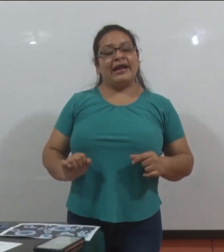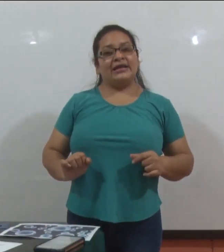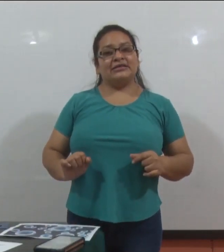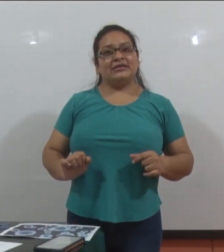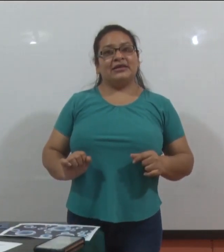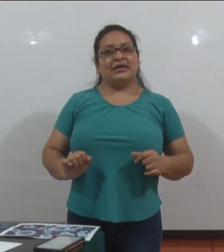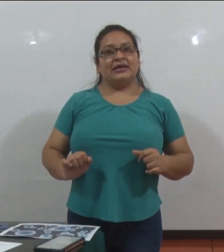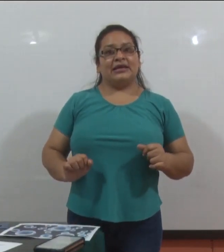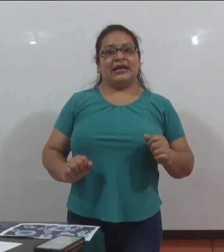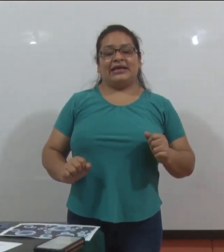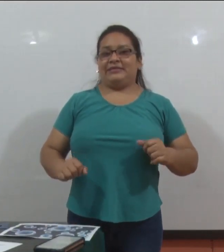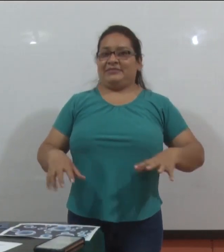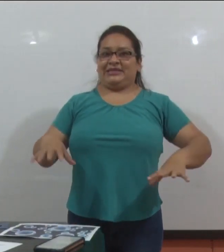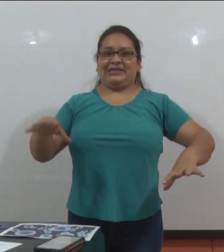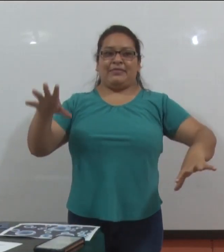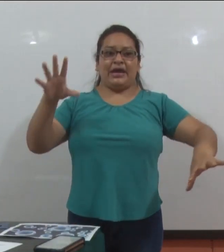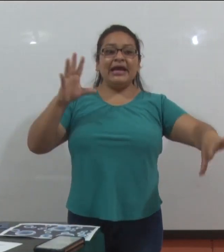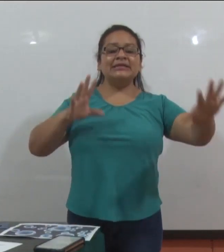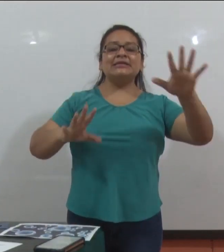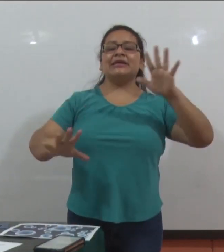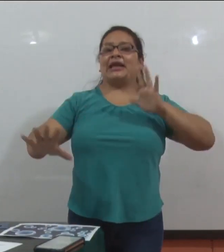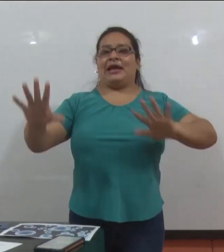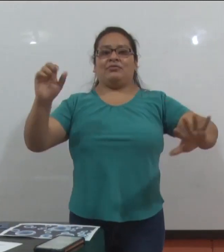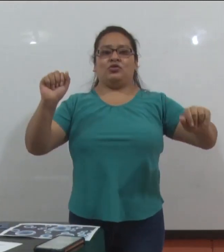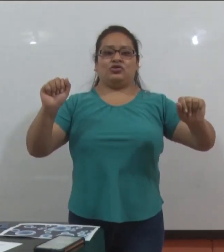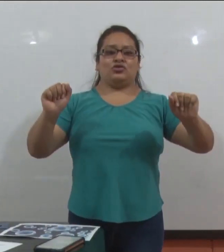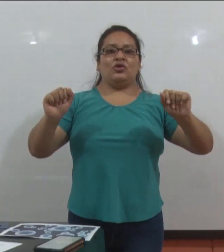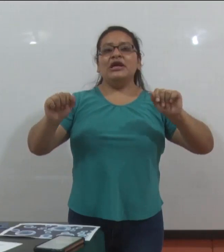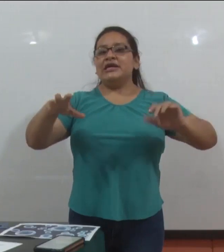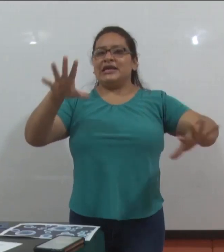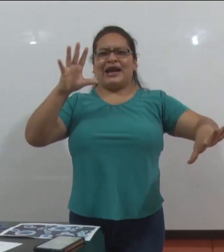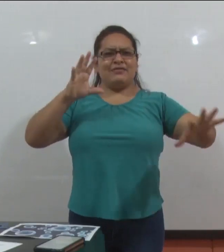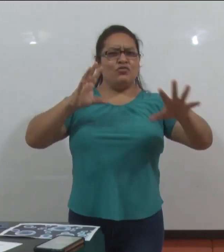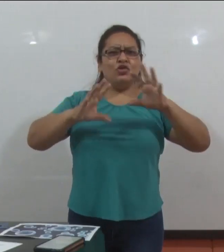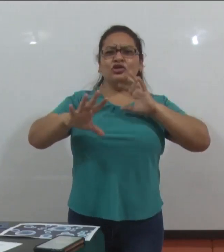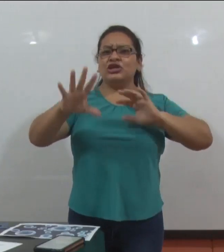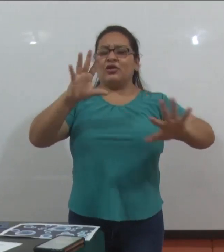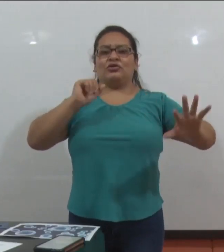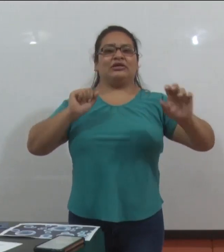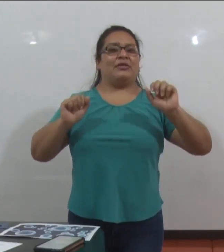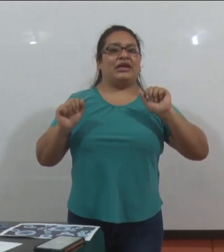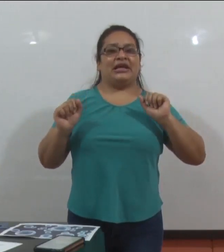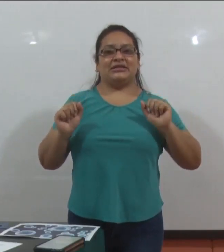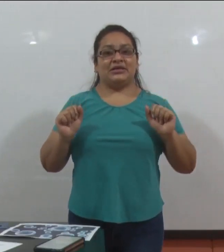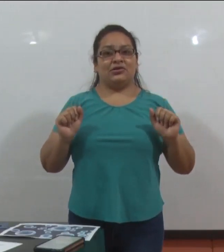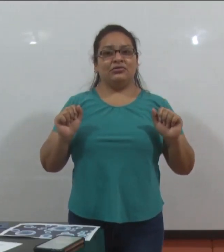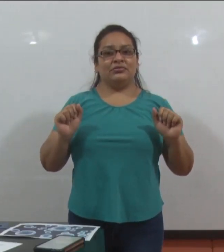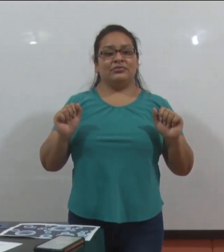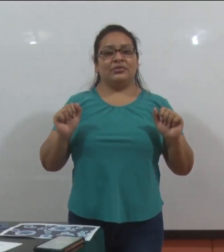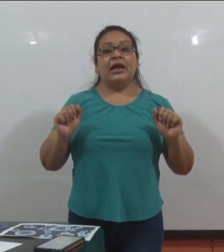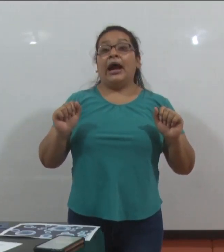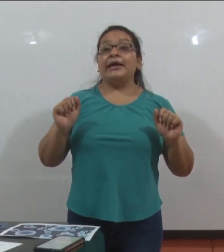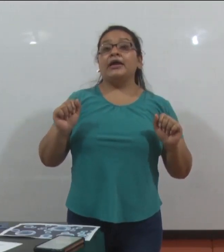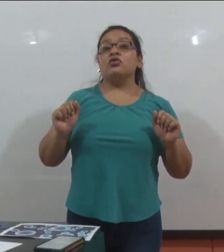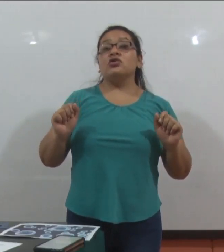lugares que se mezcla mucho y que hay mucha contaminación, hay algunos